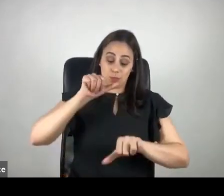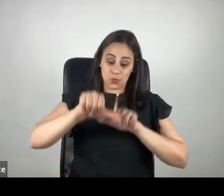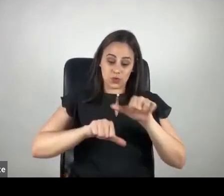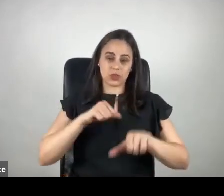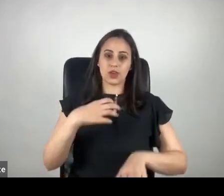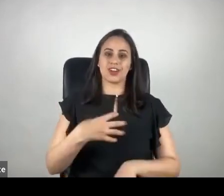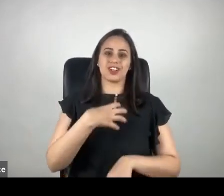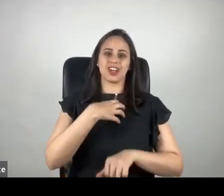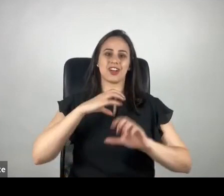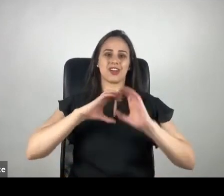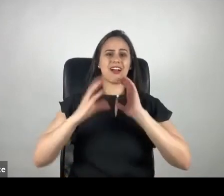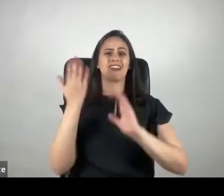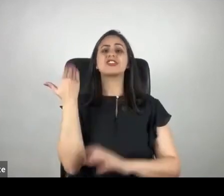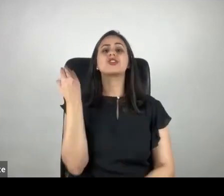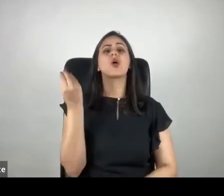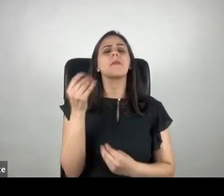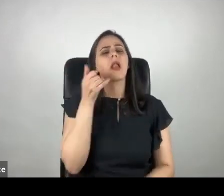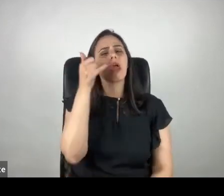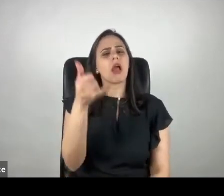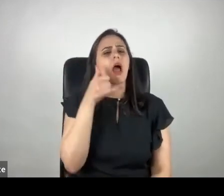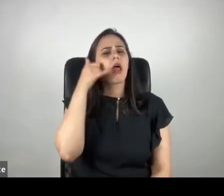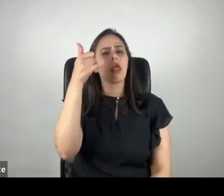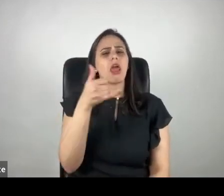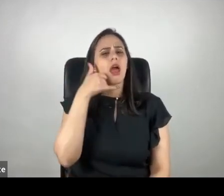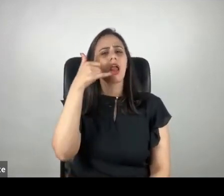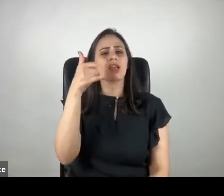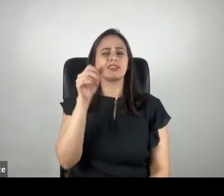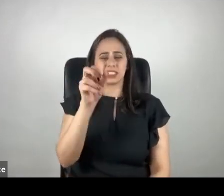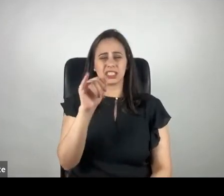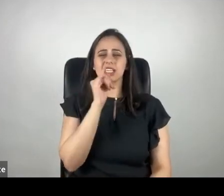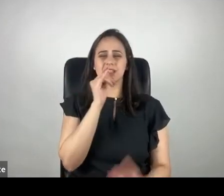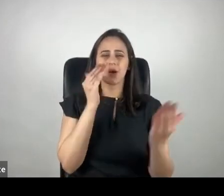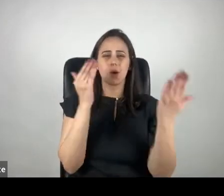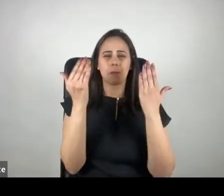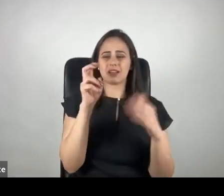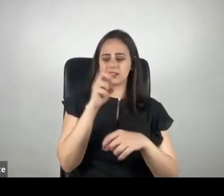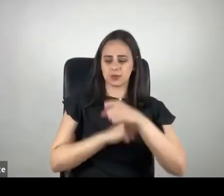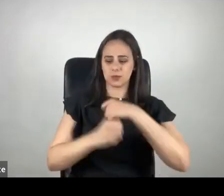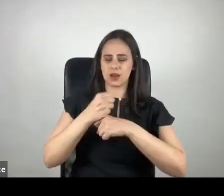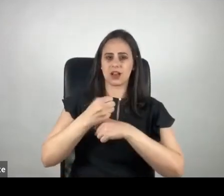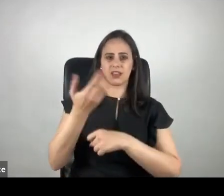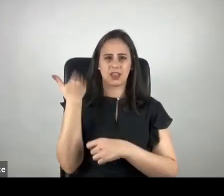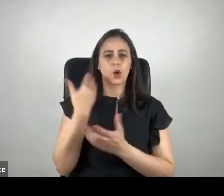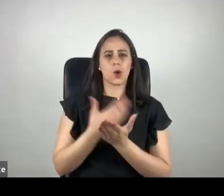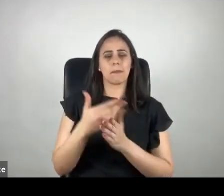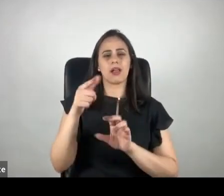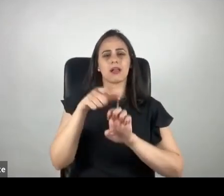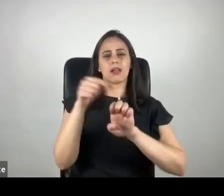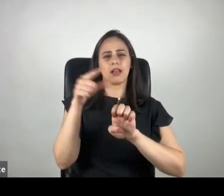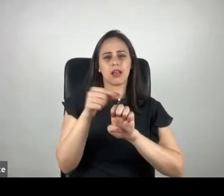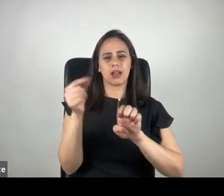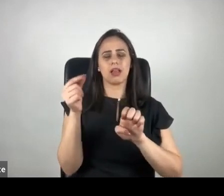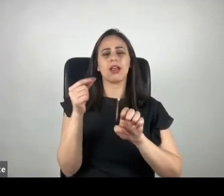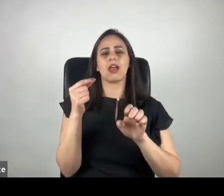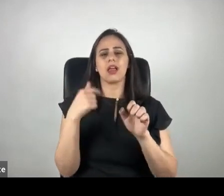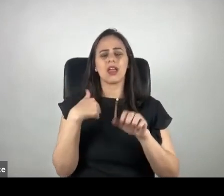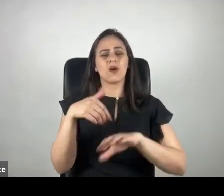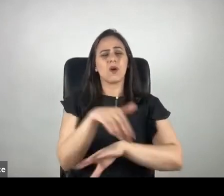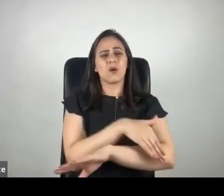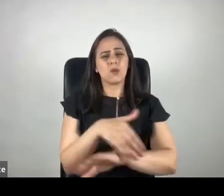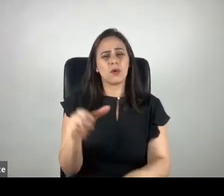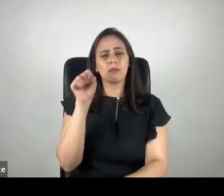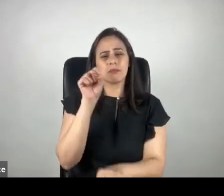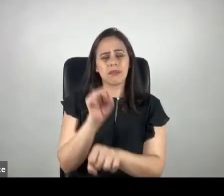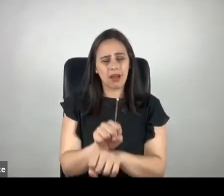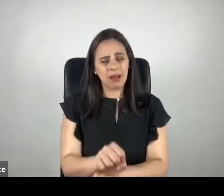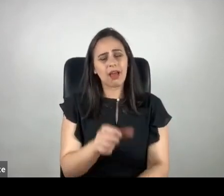o tempo todo ligação. E por 5 anos atrás, que até comecei a empreender nessa época, eu parava a gente na rua, você pode